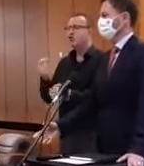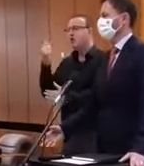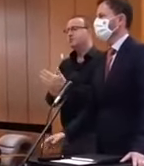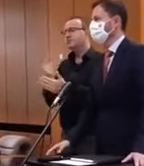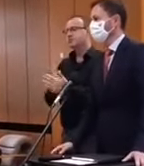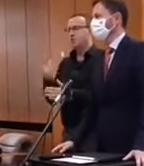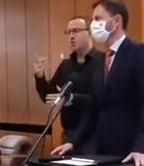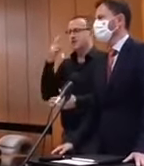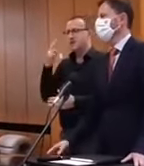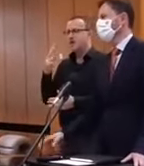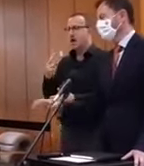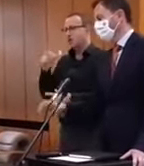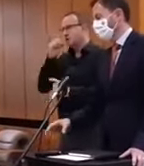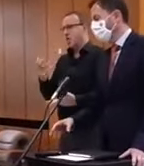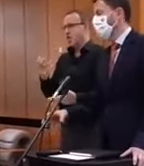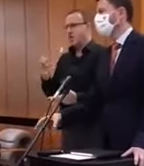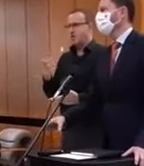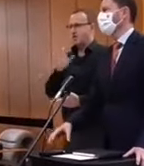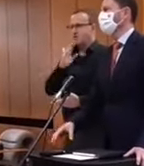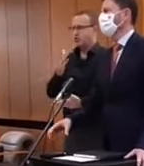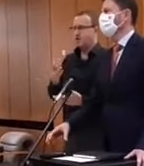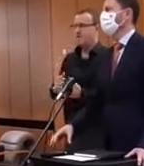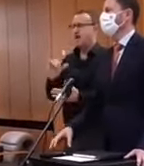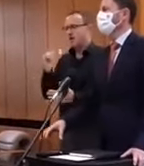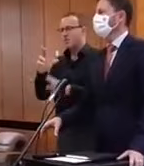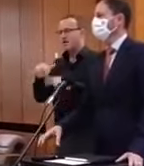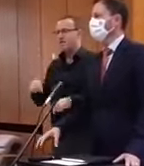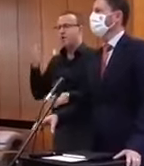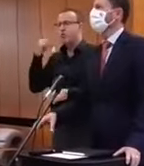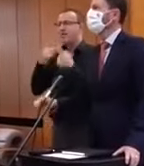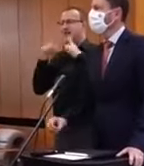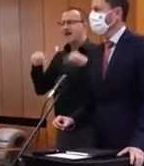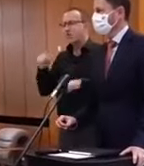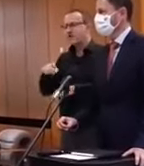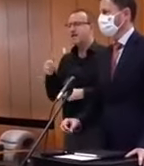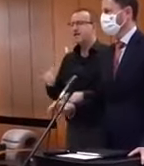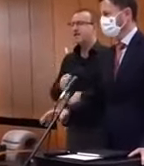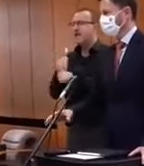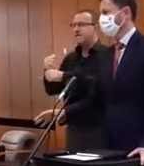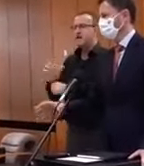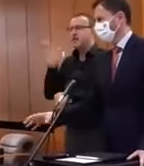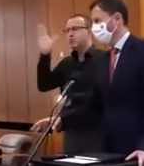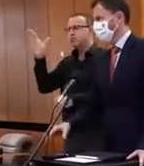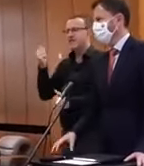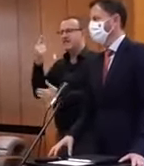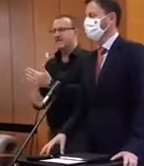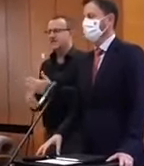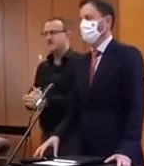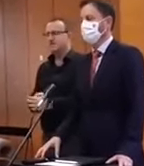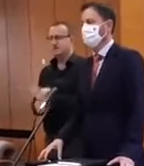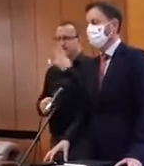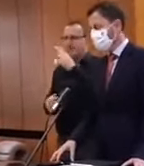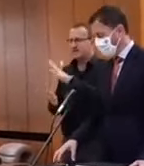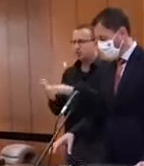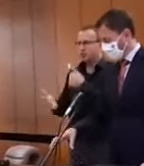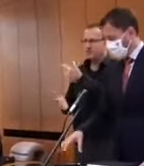deficitné, neznamená, že sa nemáme to cesto vidiať. Ale áno, je pravda, že bolo deklarované, že tento návrh nebude deficit. Čiže vidíme, že v